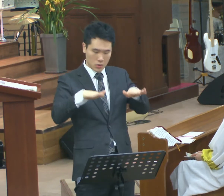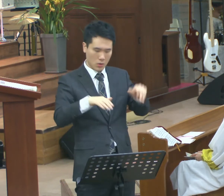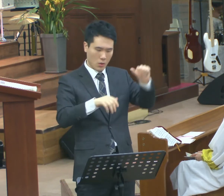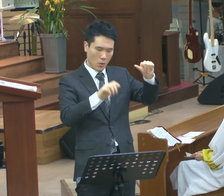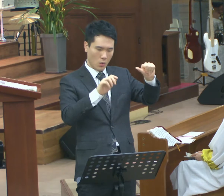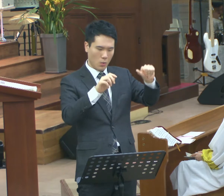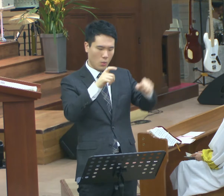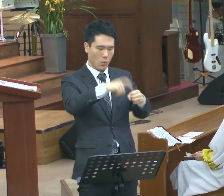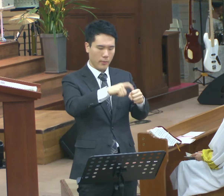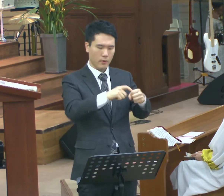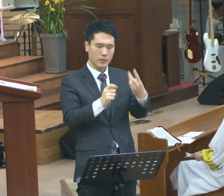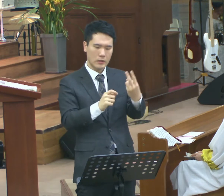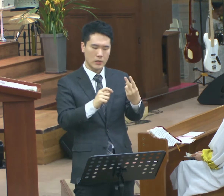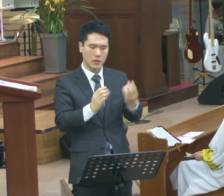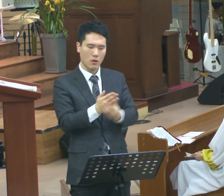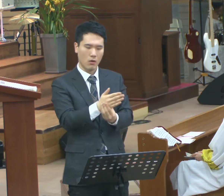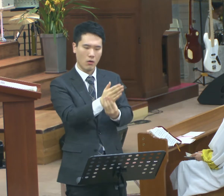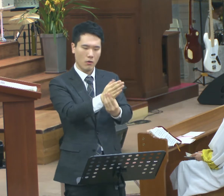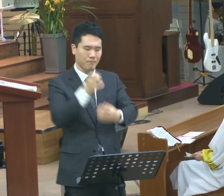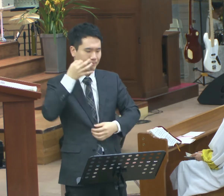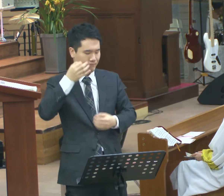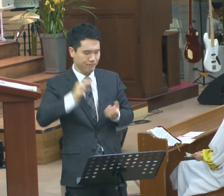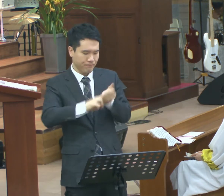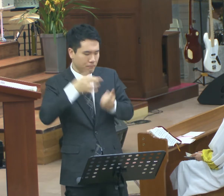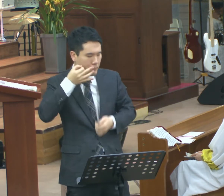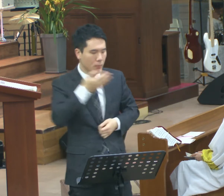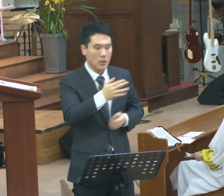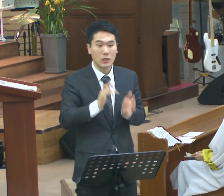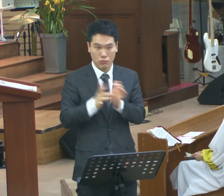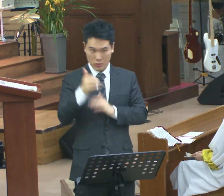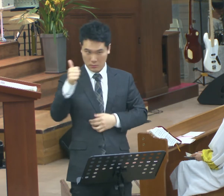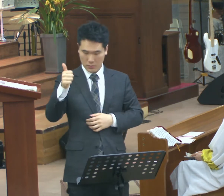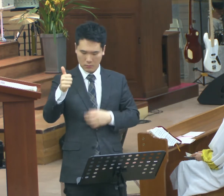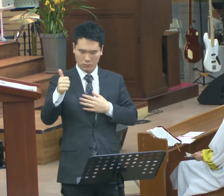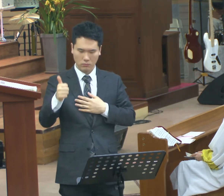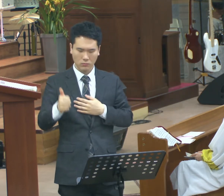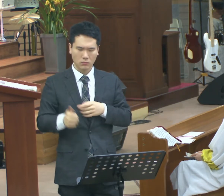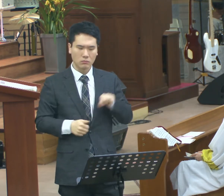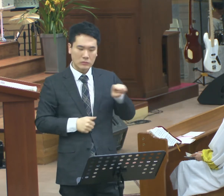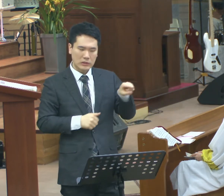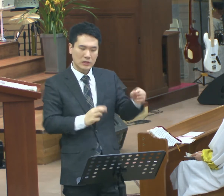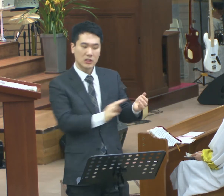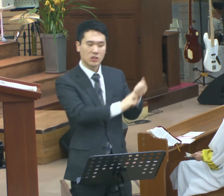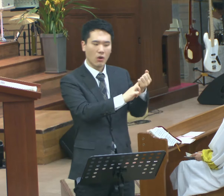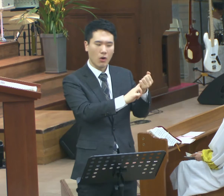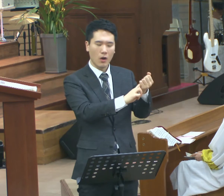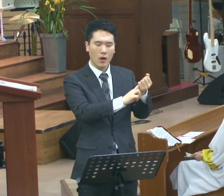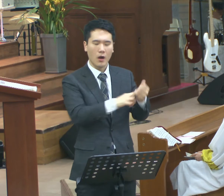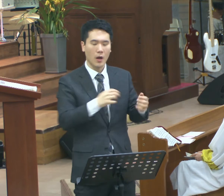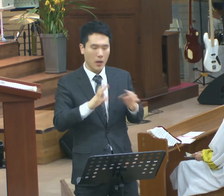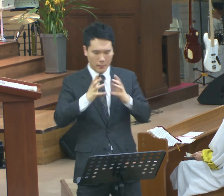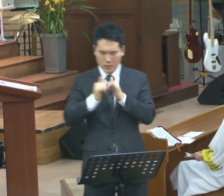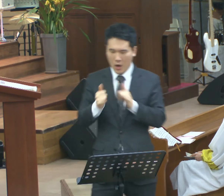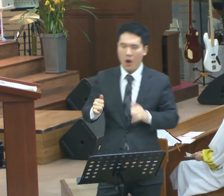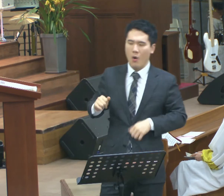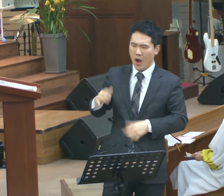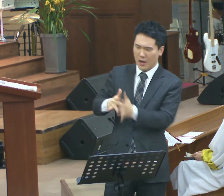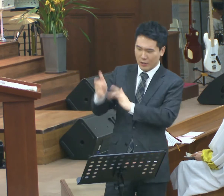빨리 흩어보내는 것은 그 오병이어의 부작용 속에 들어가서 좋지 않은 추억과 과거를 가지면 안 되니까 정리를 하는